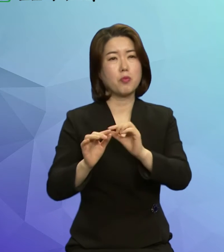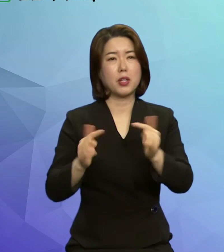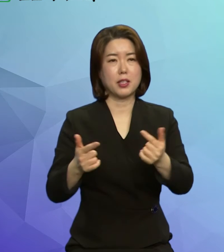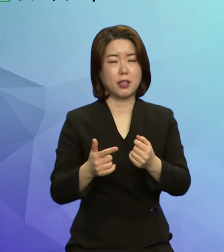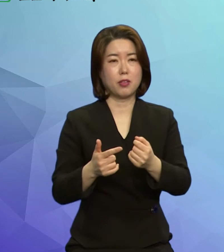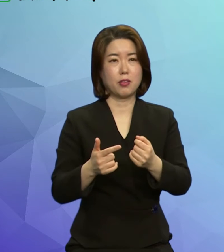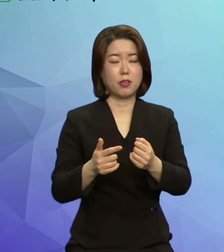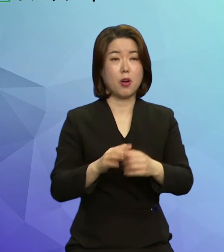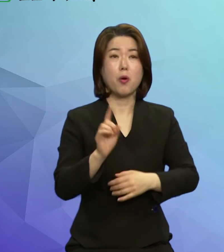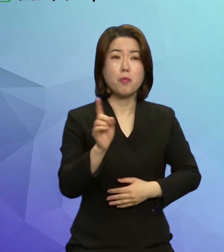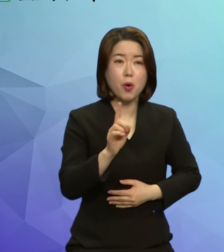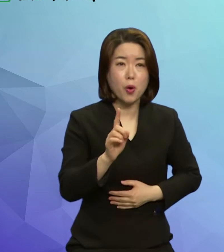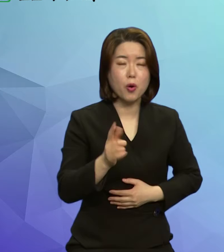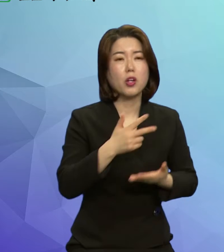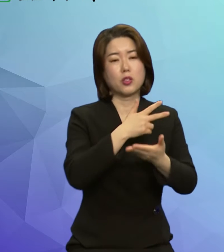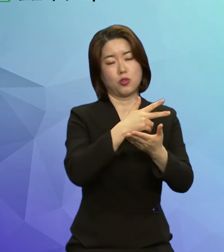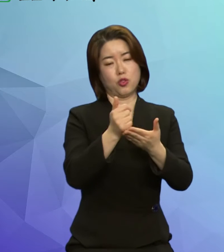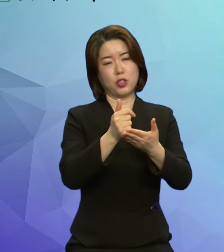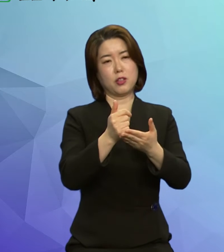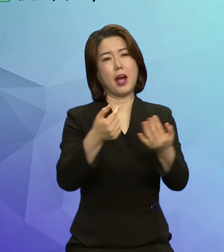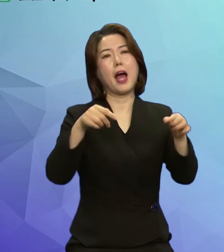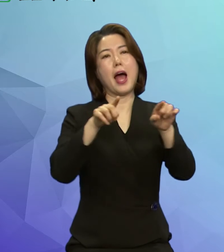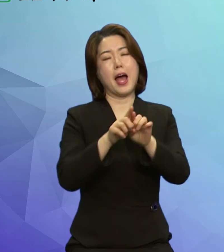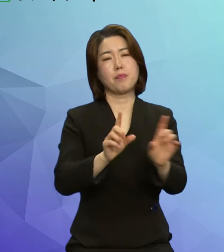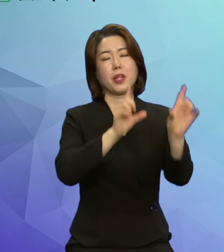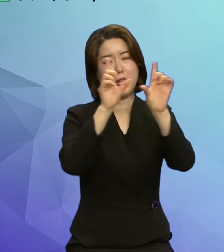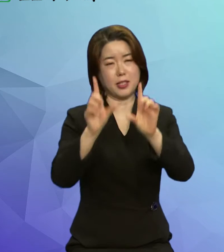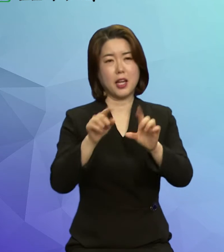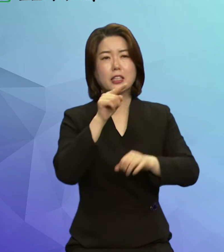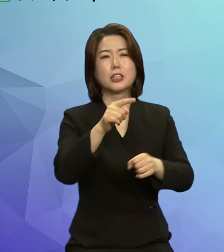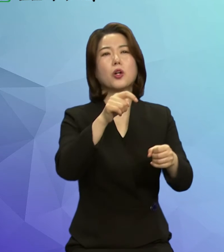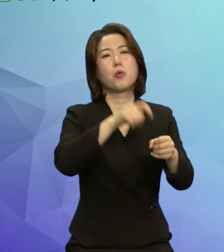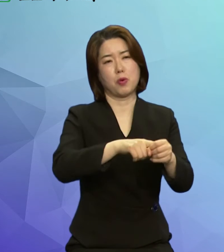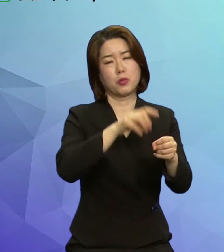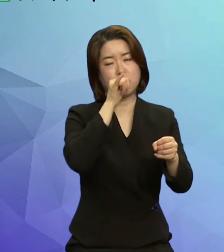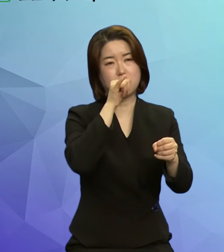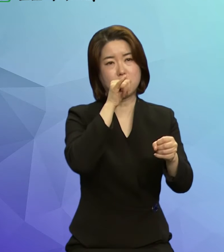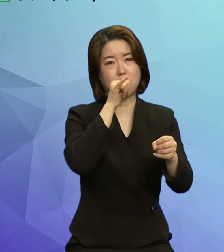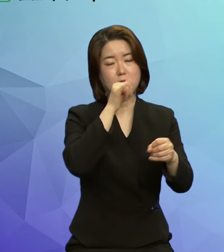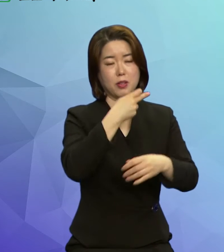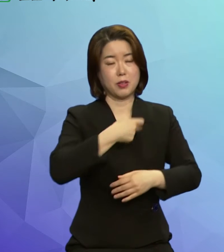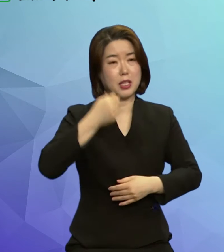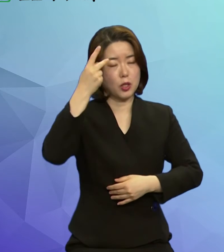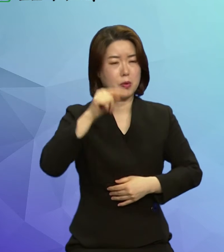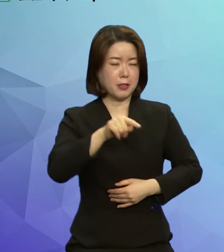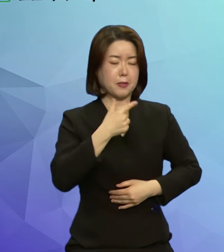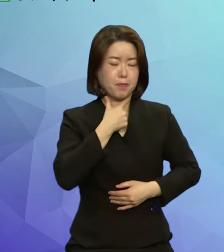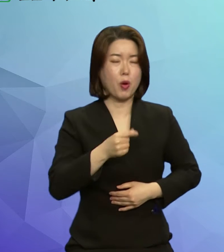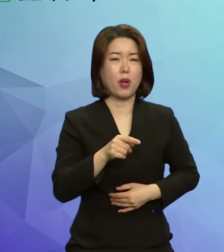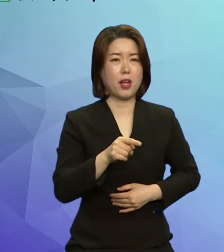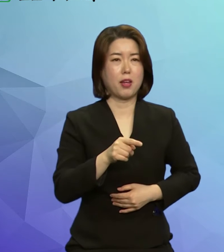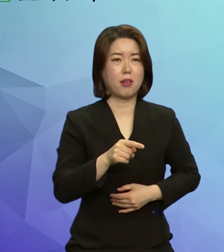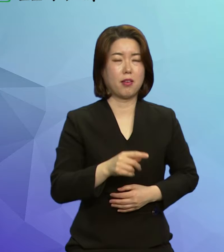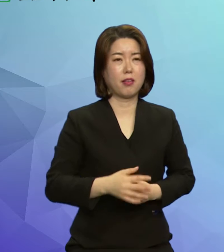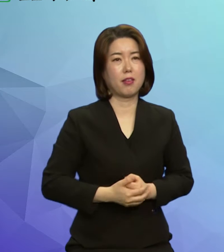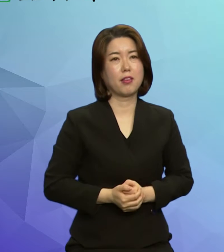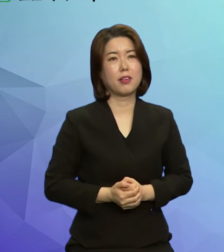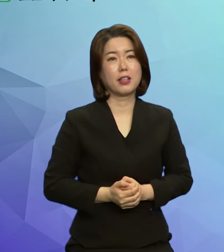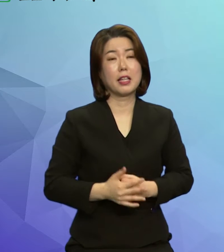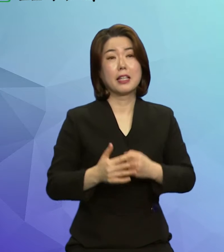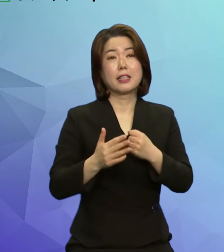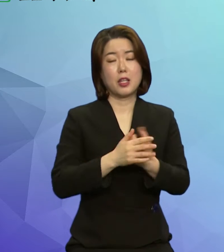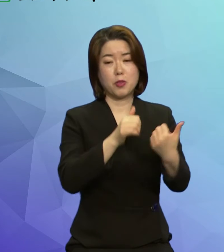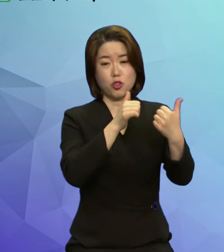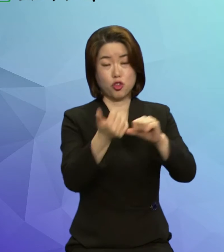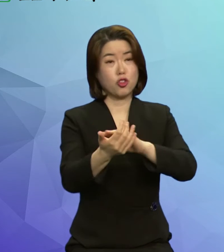함께 사는 것. 그게 사도 바울의 갈망이었습니다. 그래서 사도 바울은